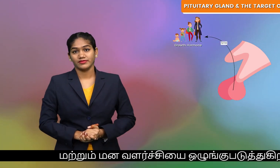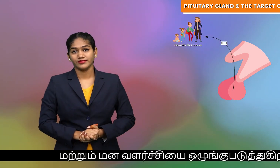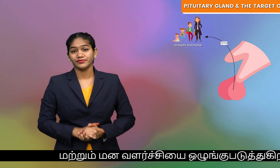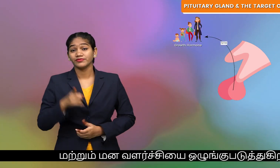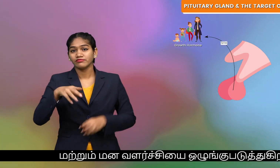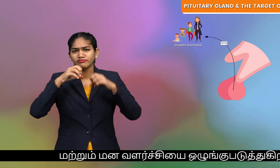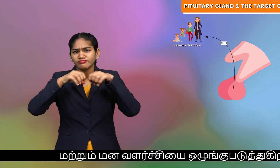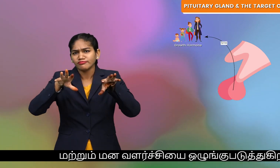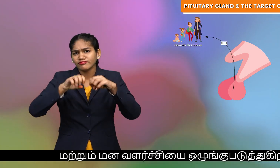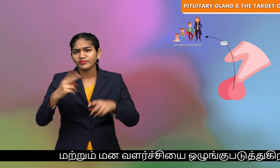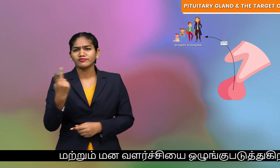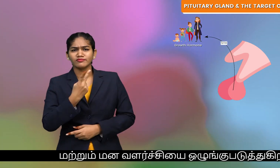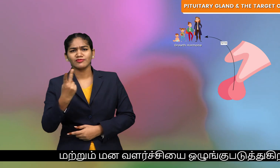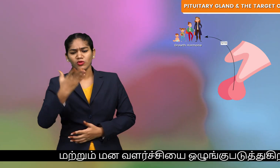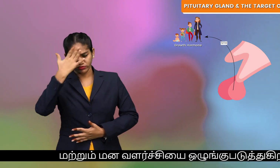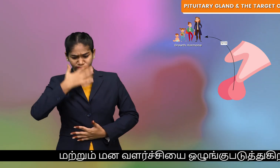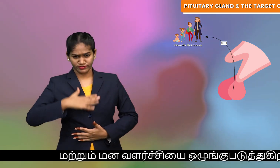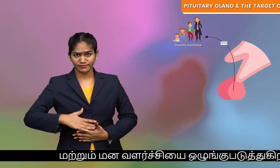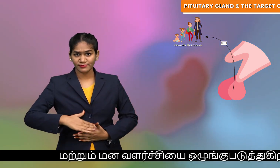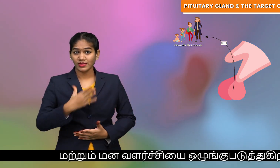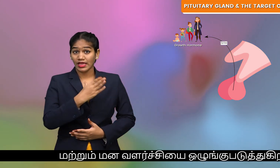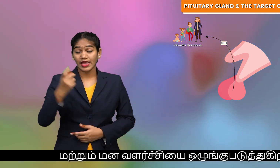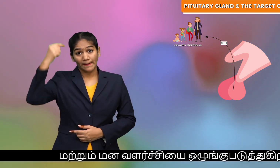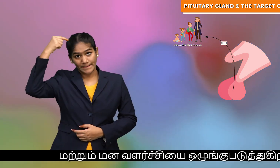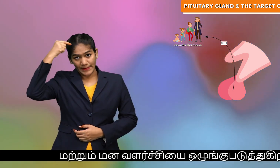உடல் மற்றும் மன வளர்ச்சியை ஒழுங்குபடுத்துகிறது.